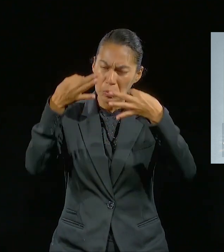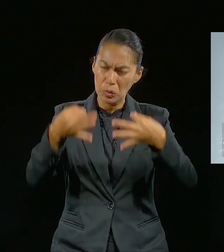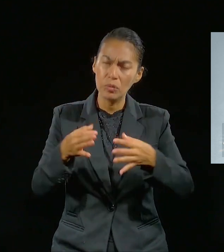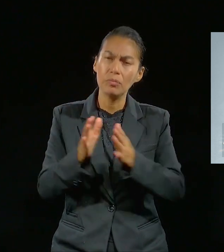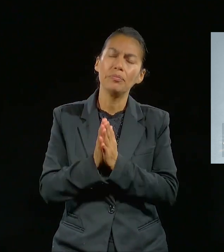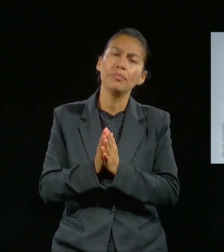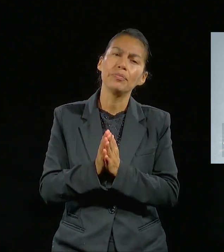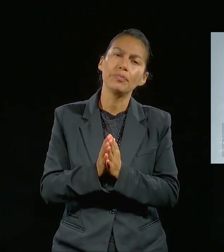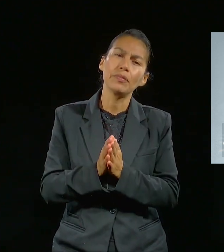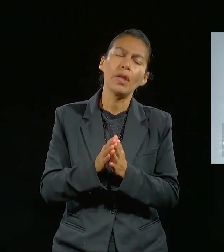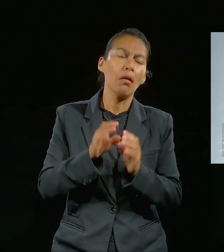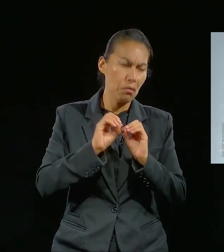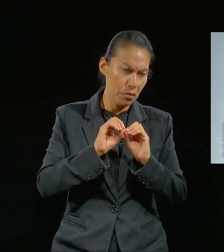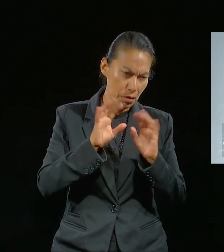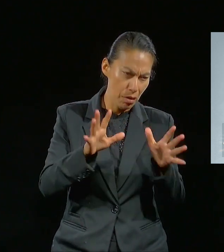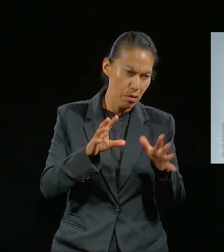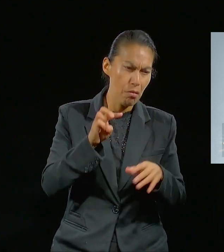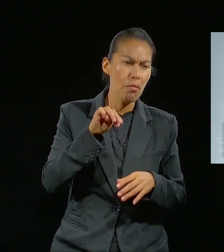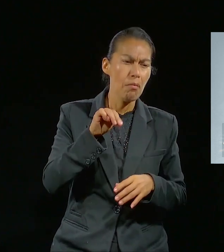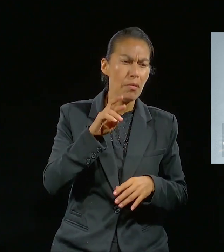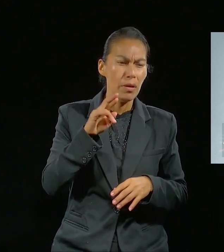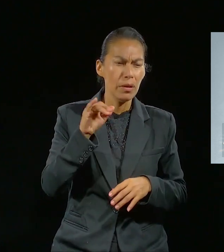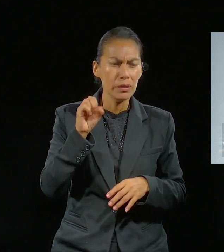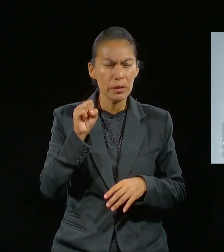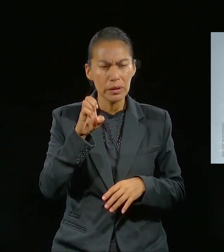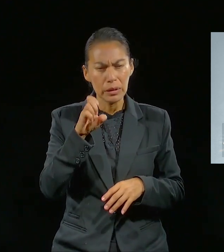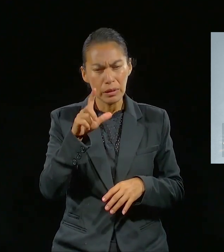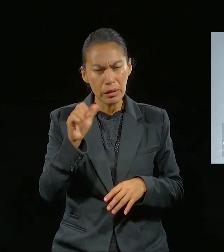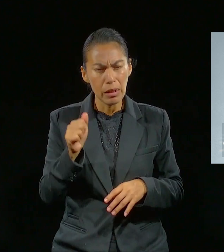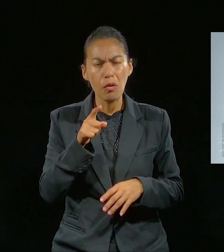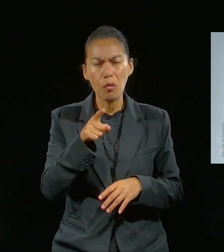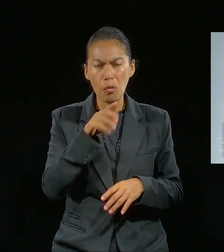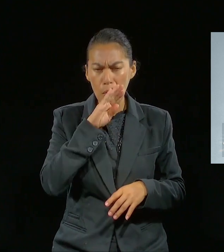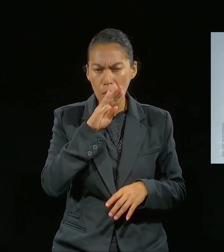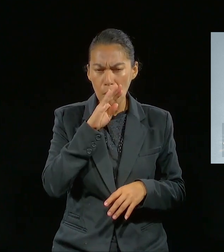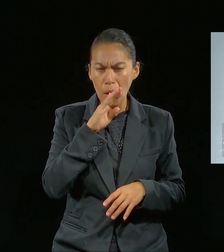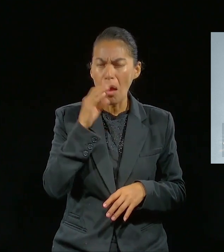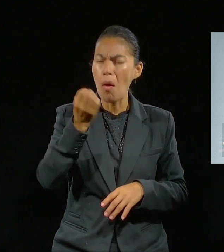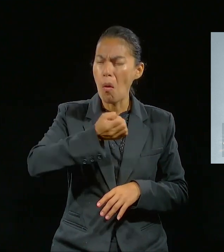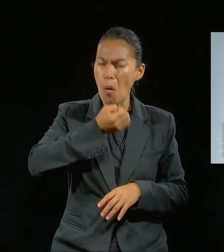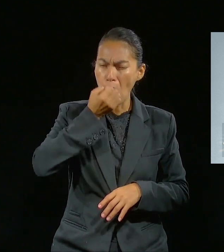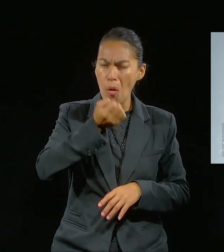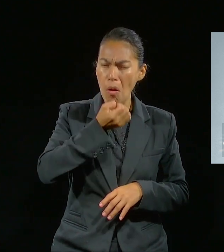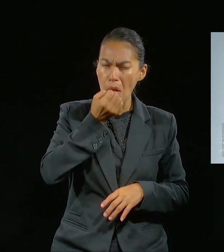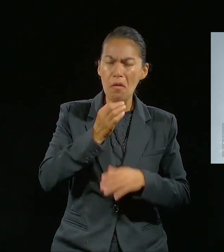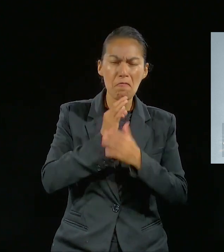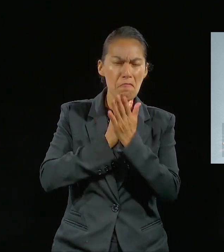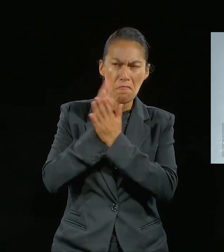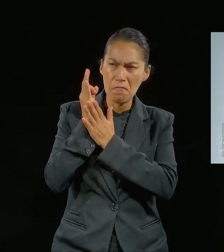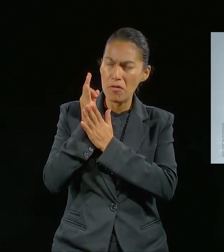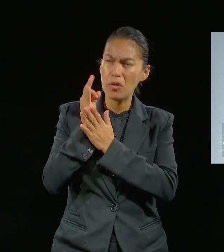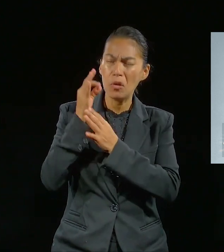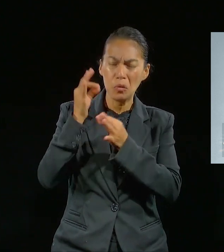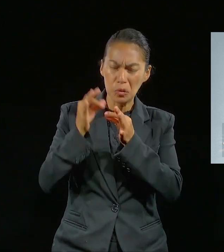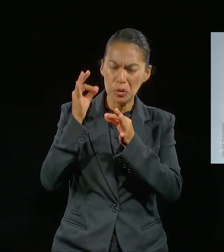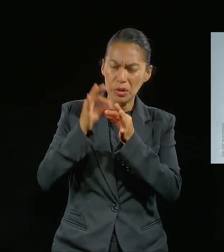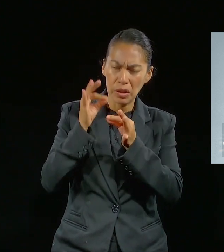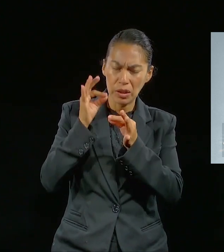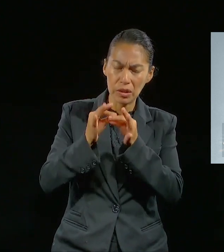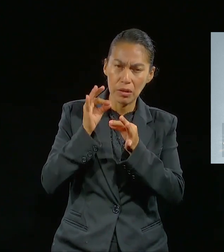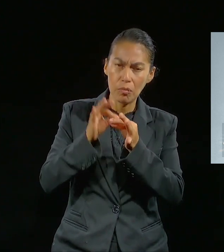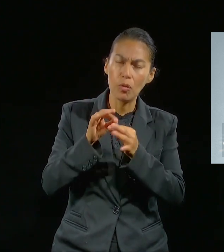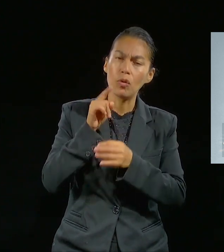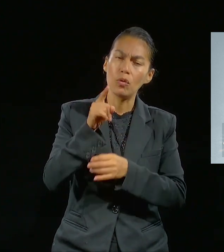ellos. Amén. Desde luego, Marisela, como una madre, tú oras